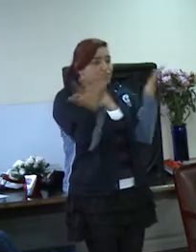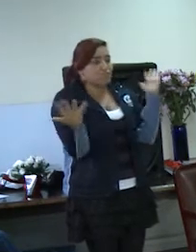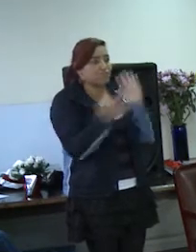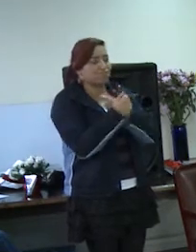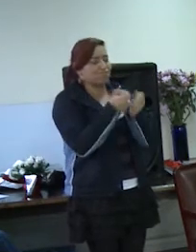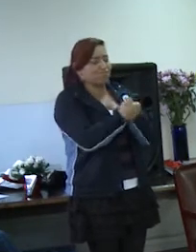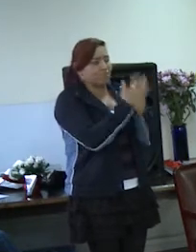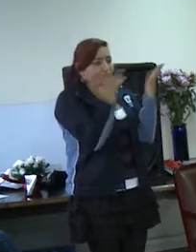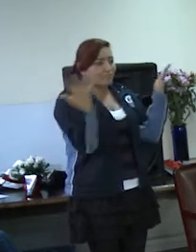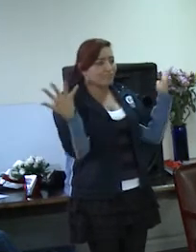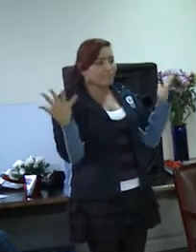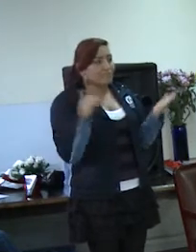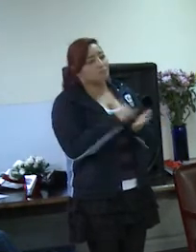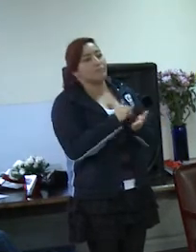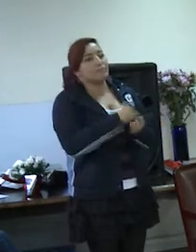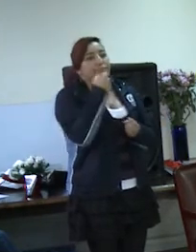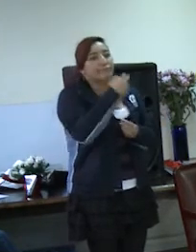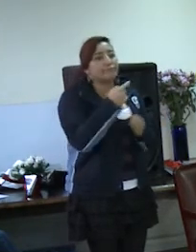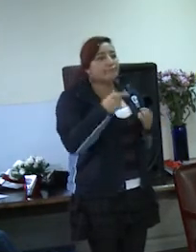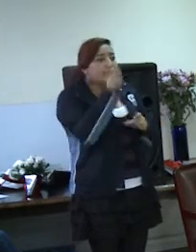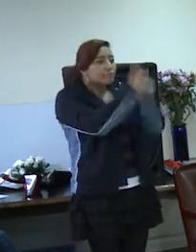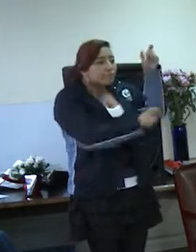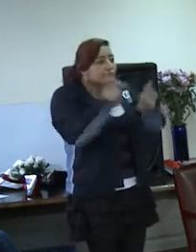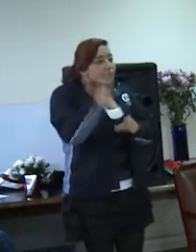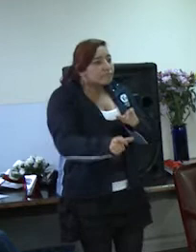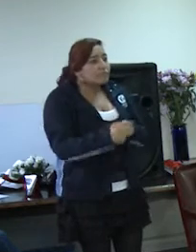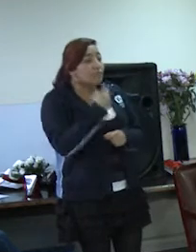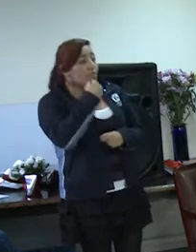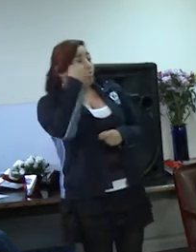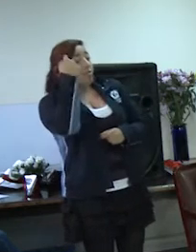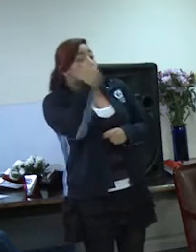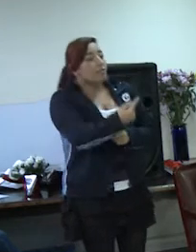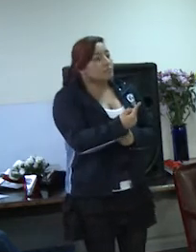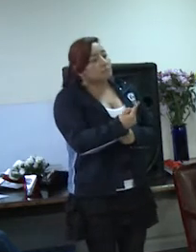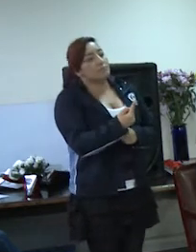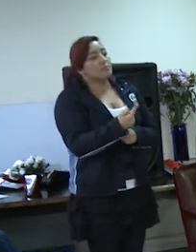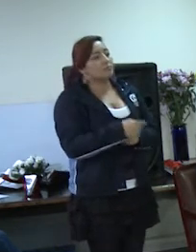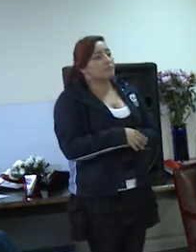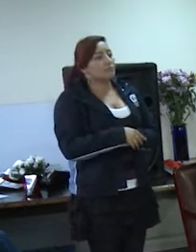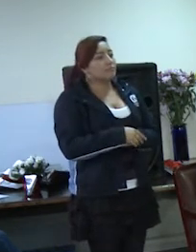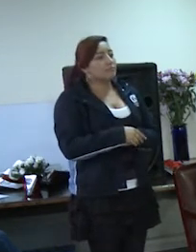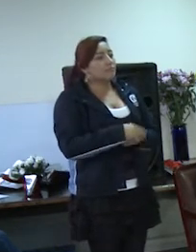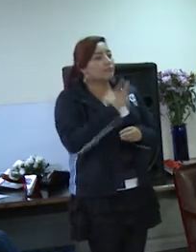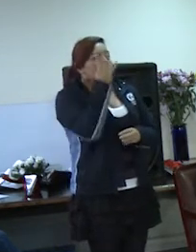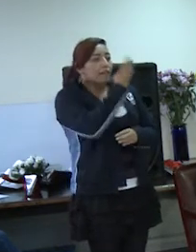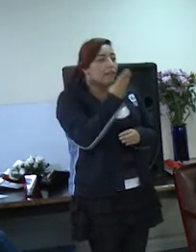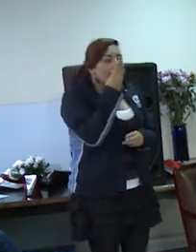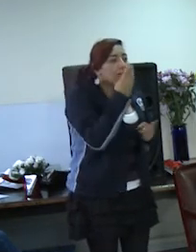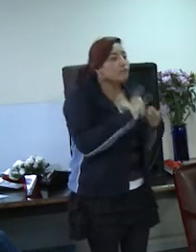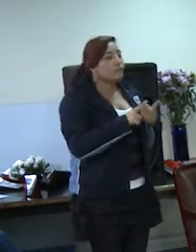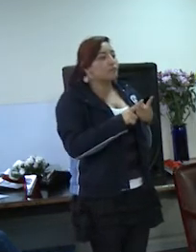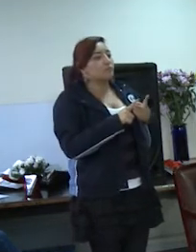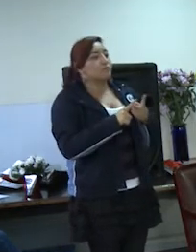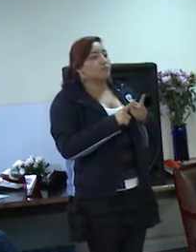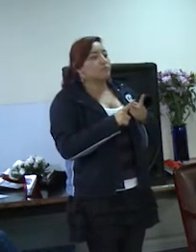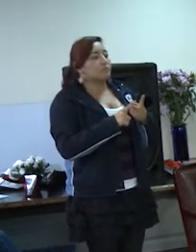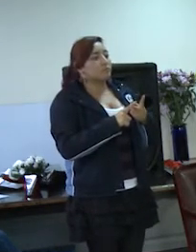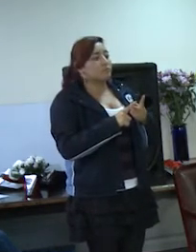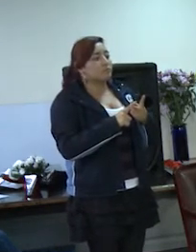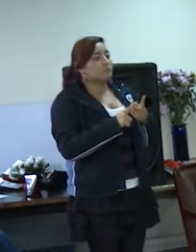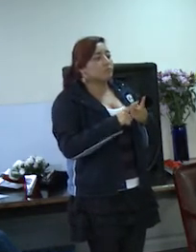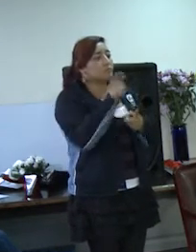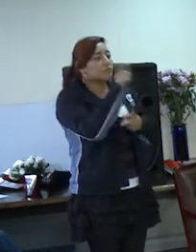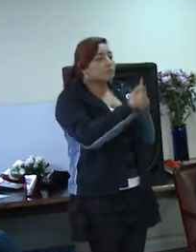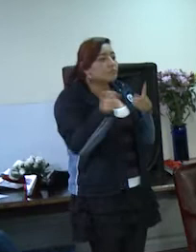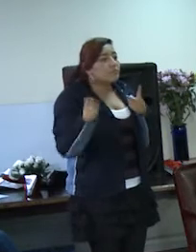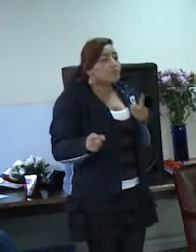multifacético, por decirlo así. Estamos hablando de seres que se pronuncian desde lo afro, de seres que se pronuncian desde